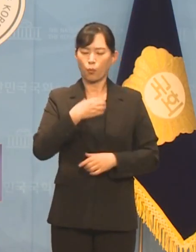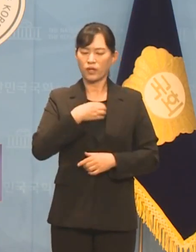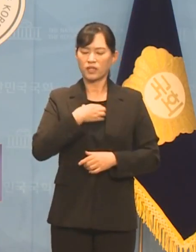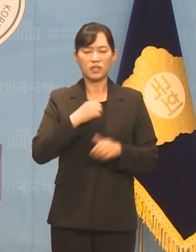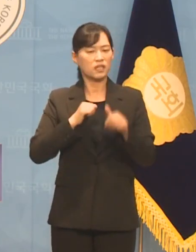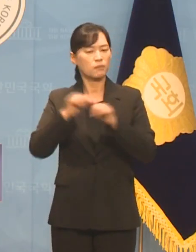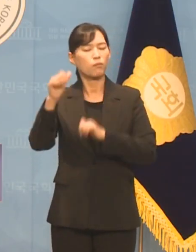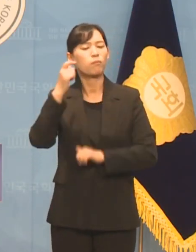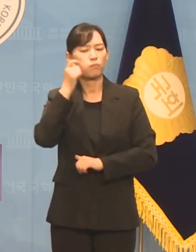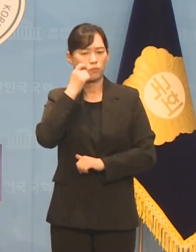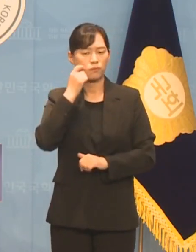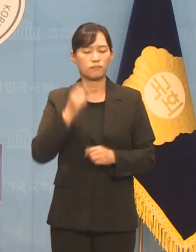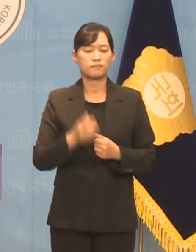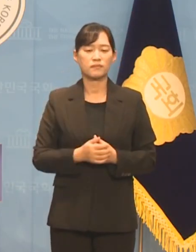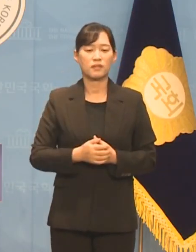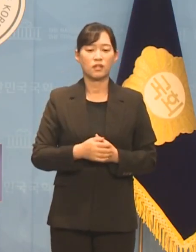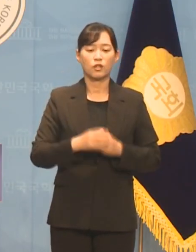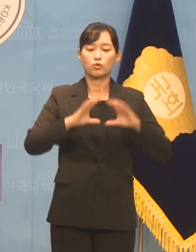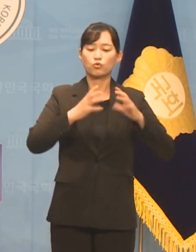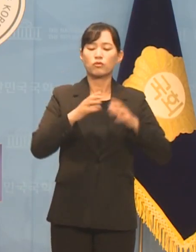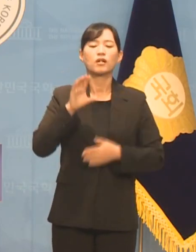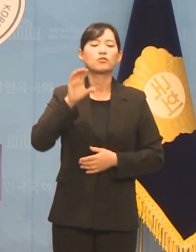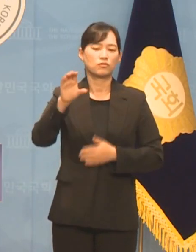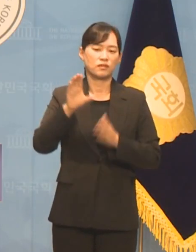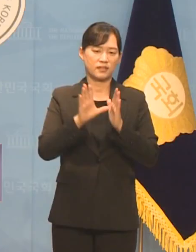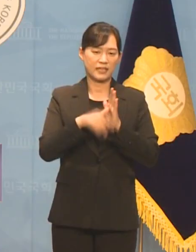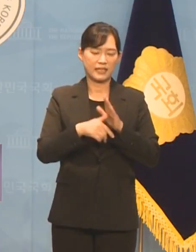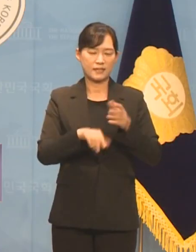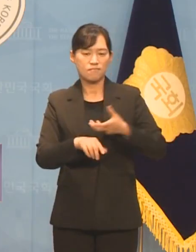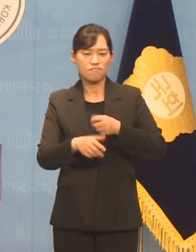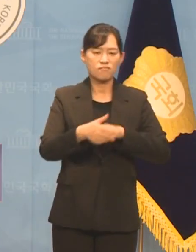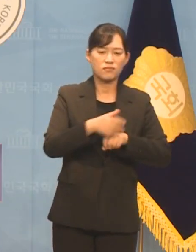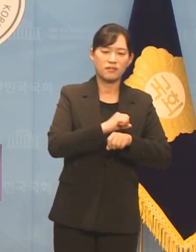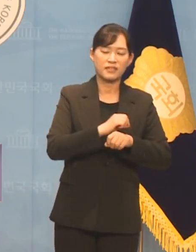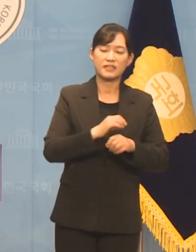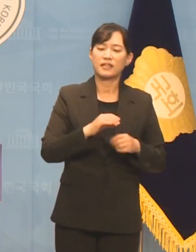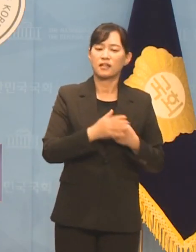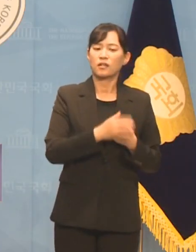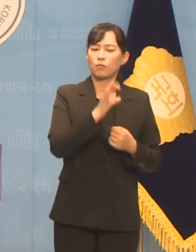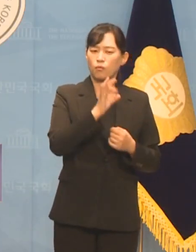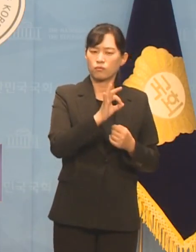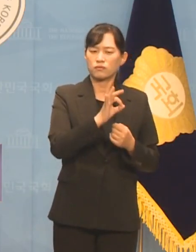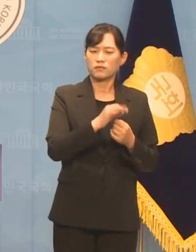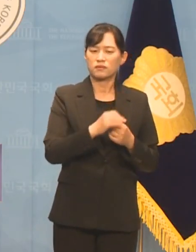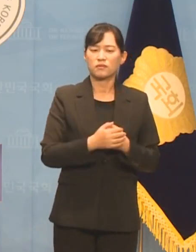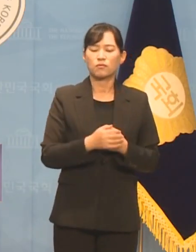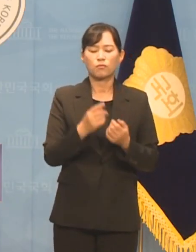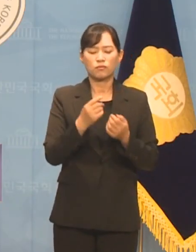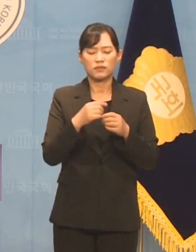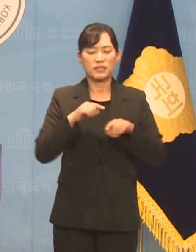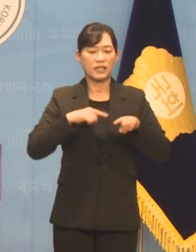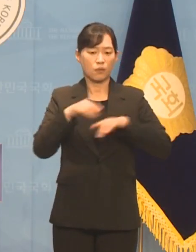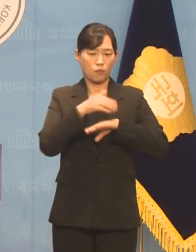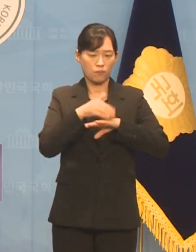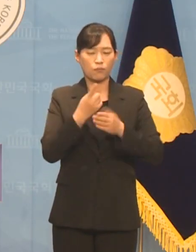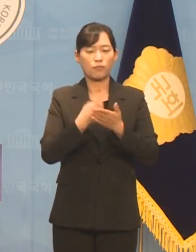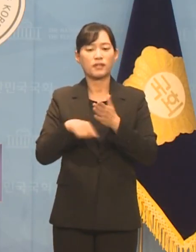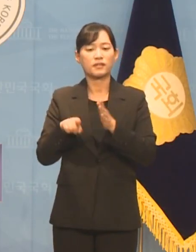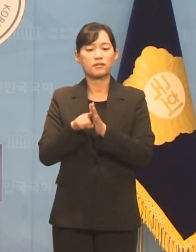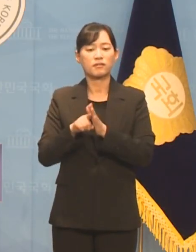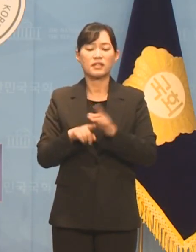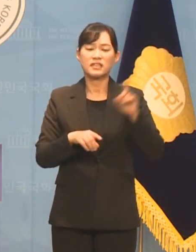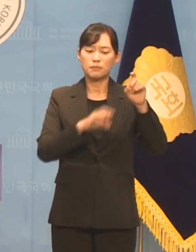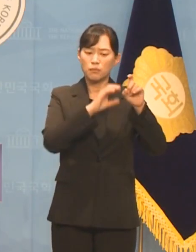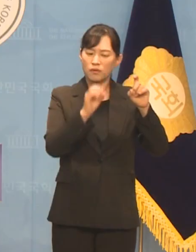극복할 수 없습니다. 국가 투자 시대, 적극적인 재정 전략을 위해서는 지금 17%대로